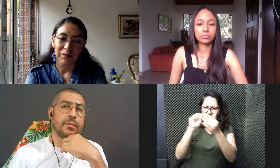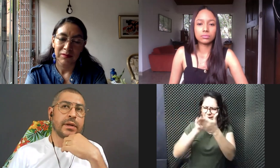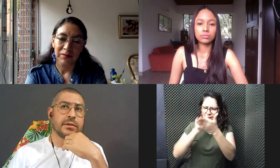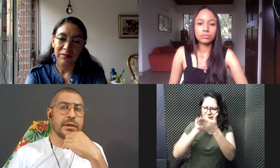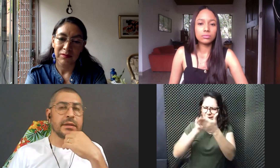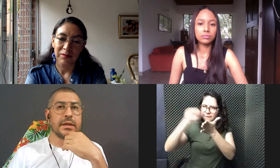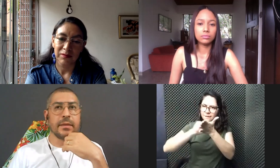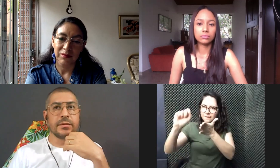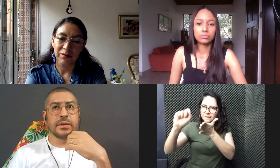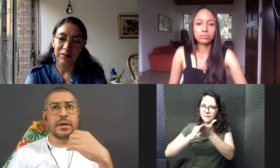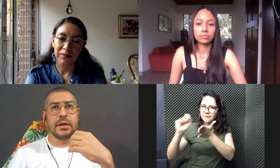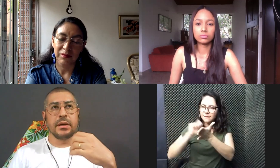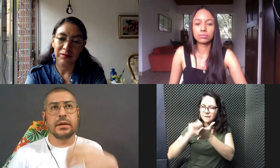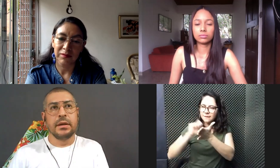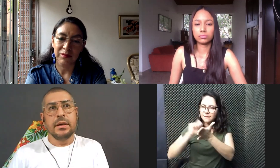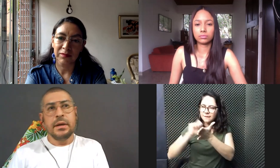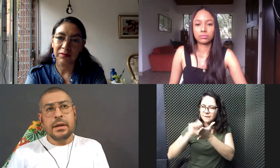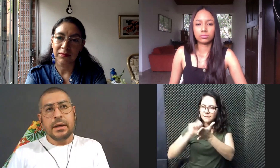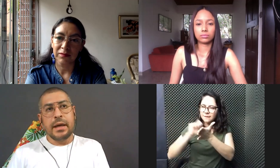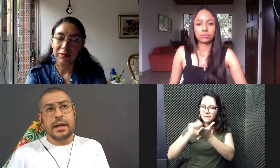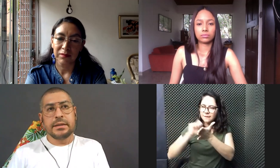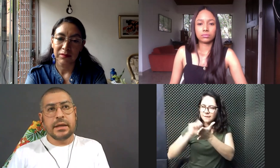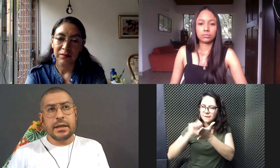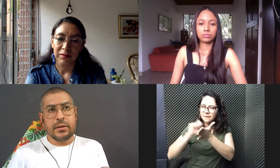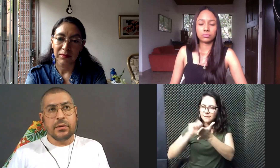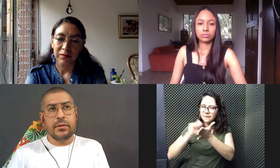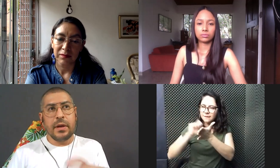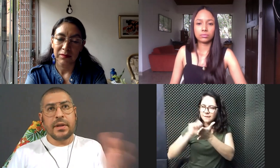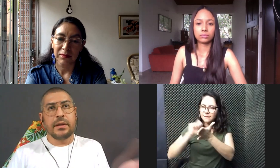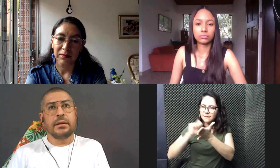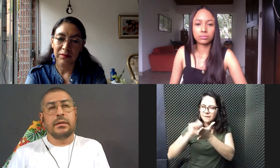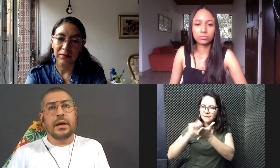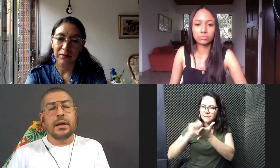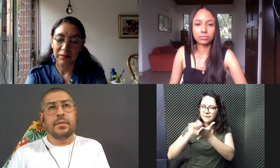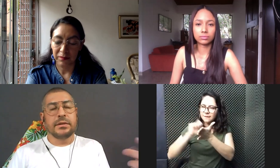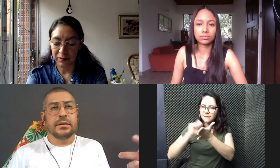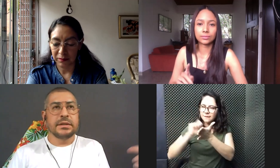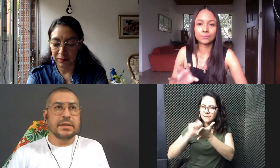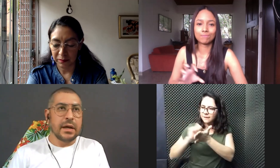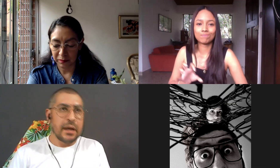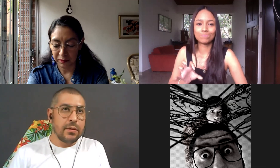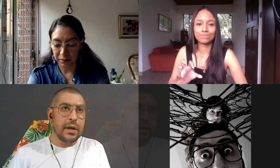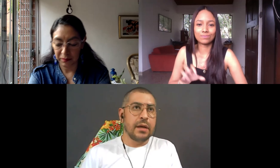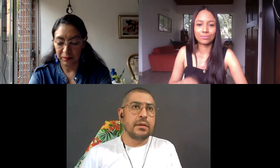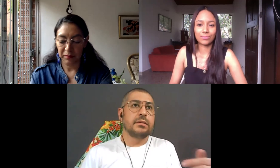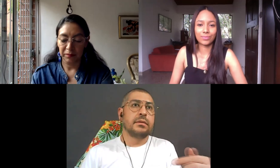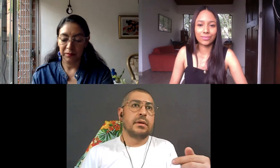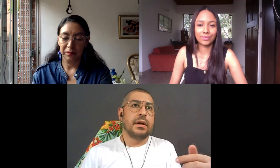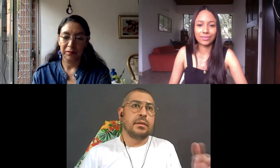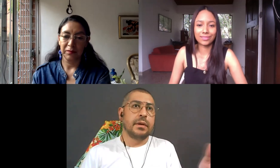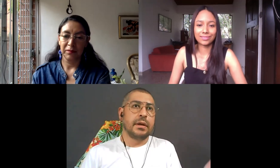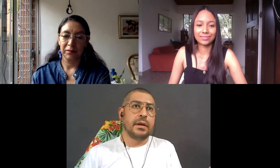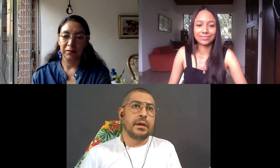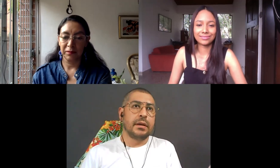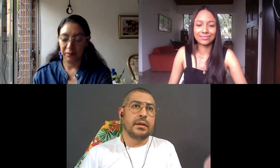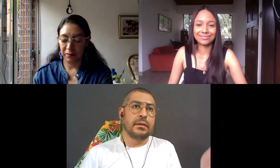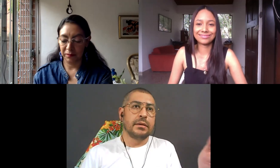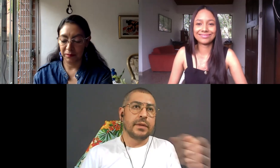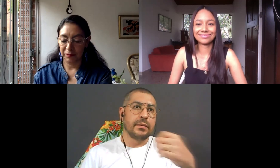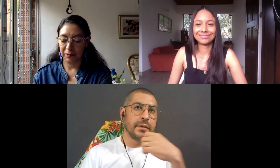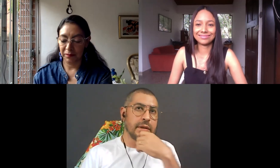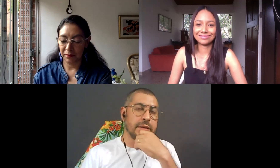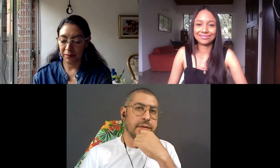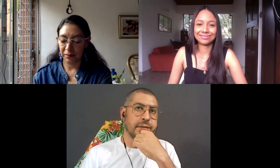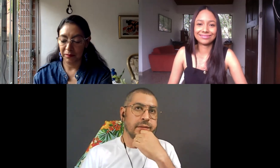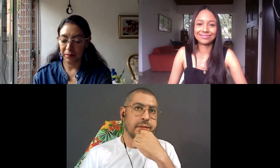hay personas, digamos, que han escrito, obviamente hay personas que se han graduado,